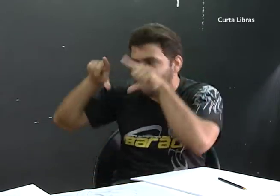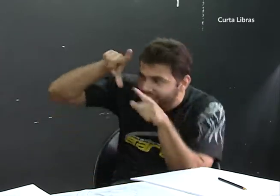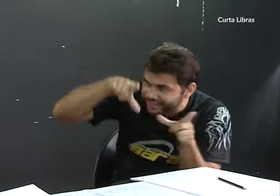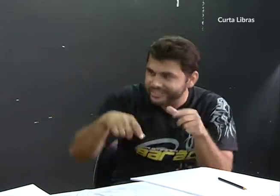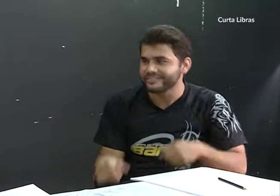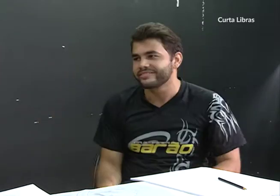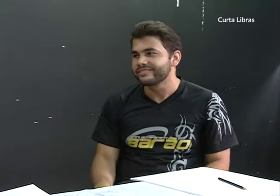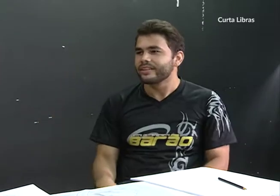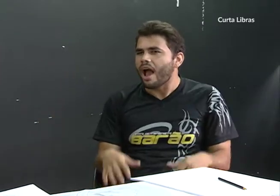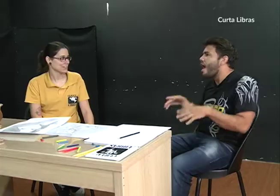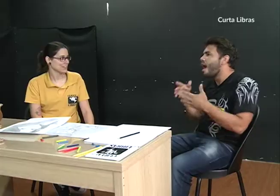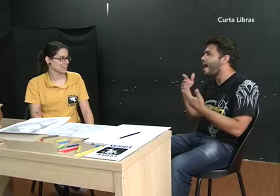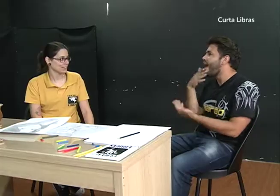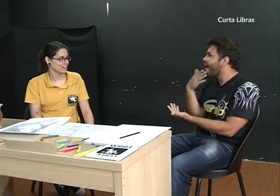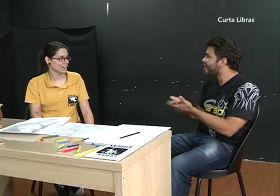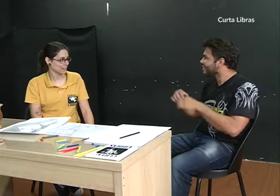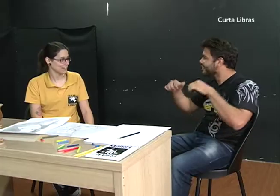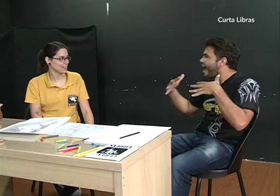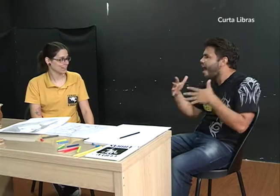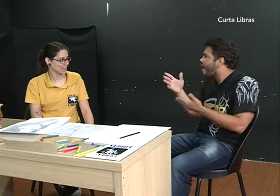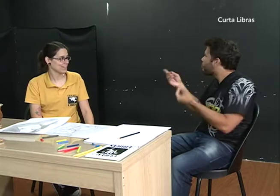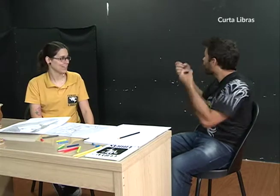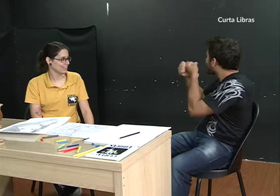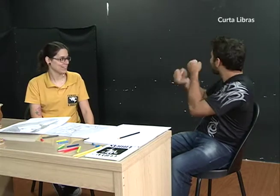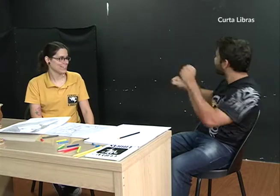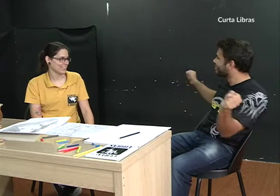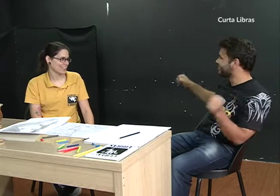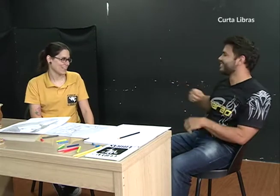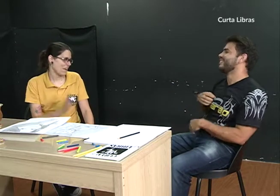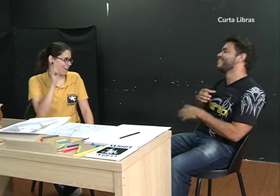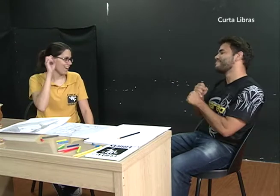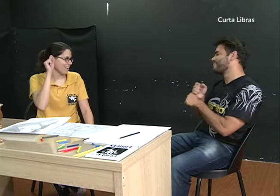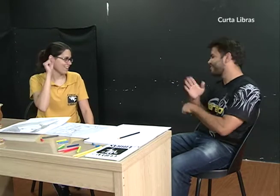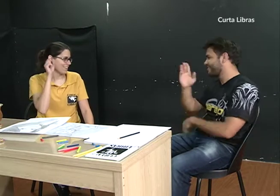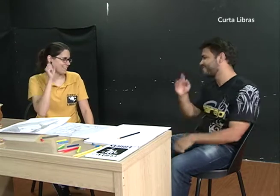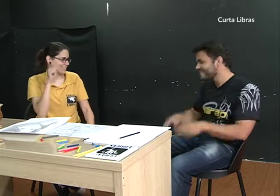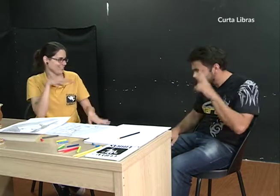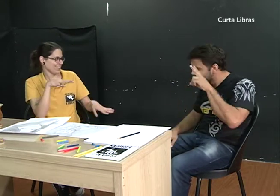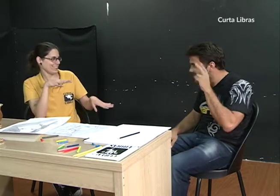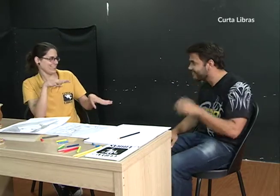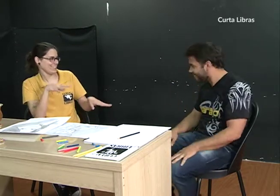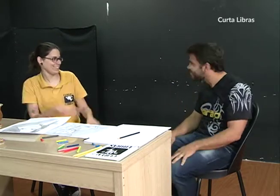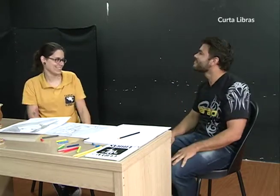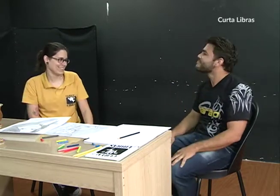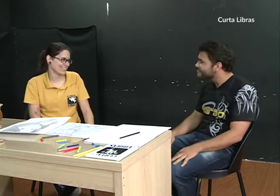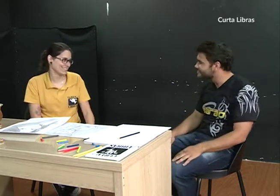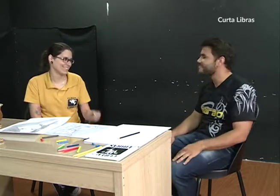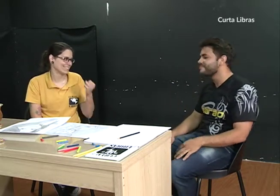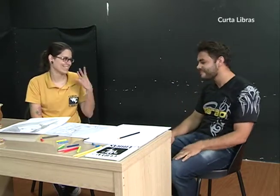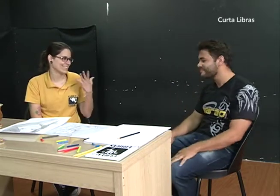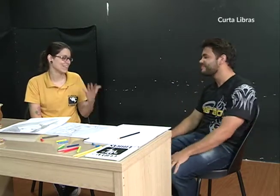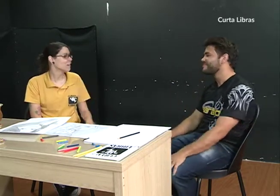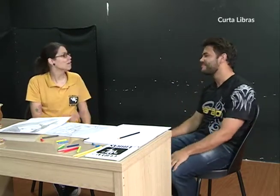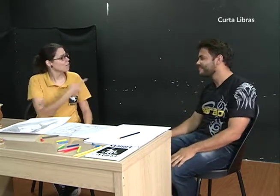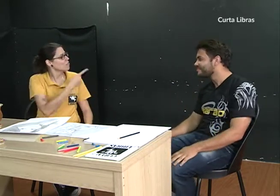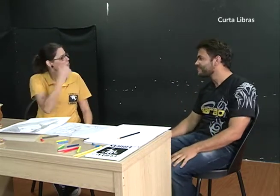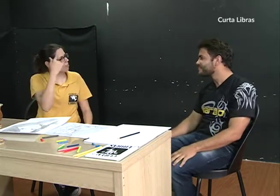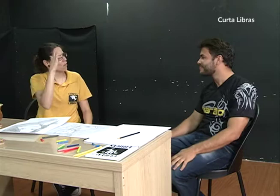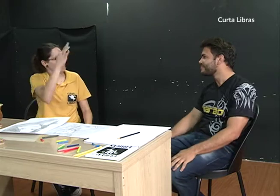mas é outro tipo de trabalho. E as pessoas curtiram? Aham. E no futuro, você pretende fazer algum